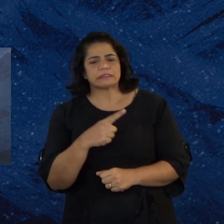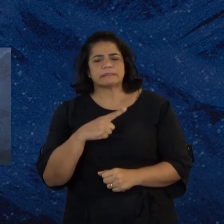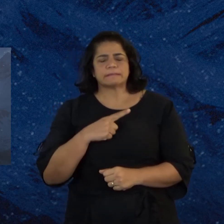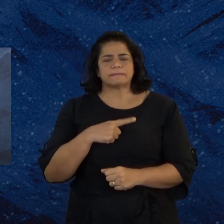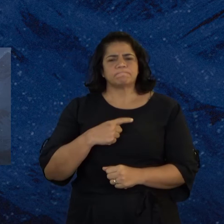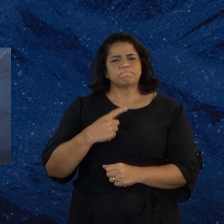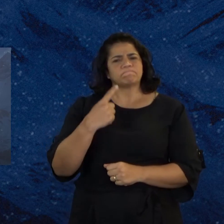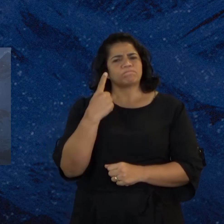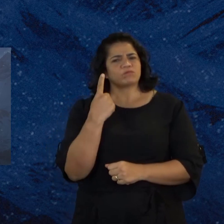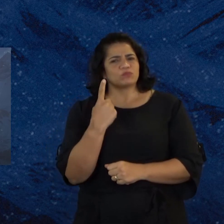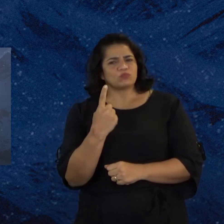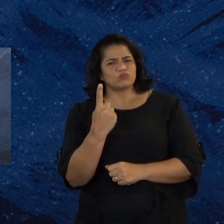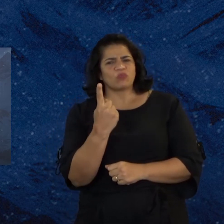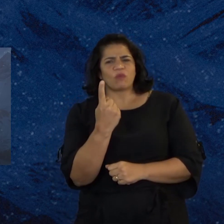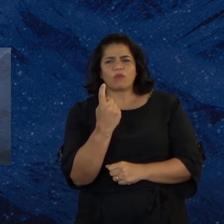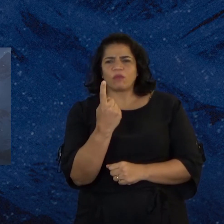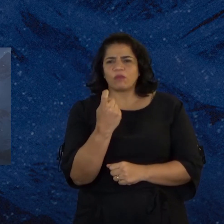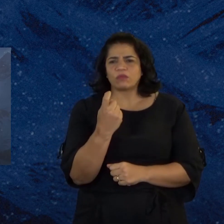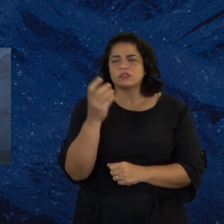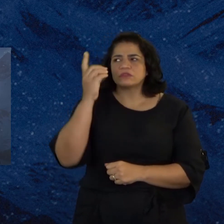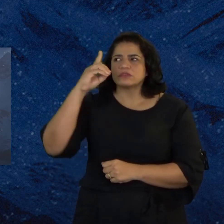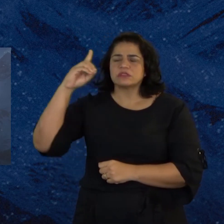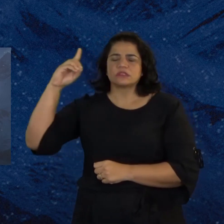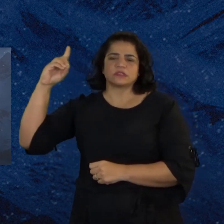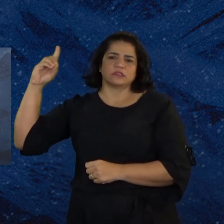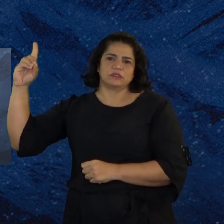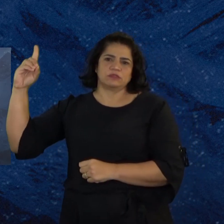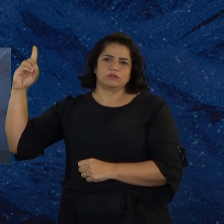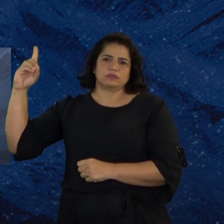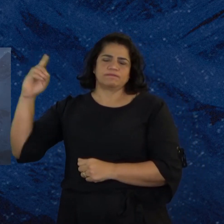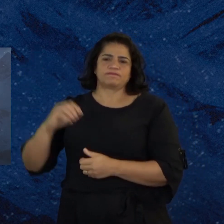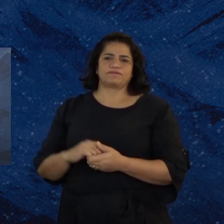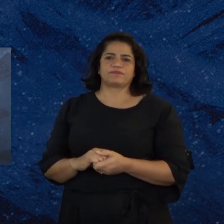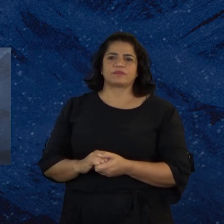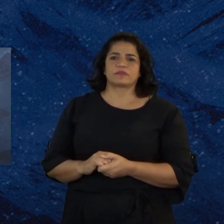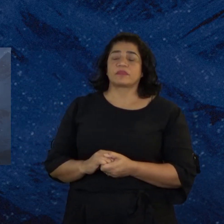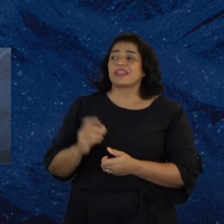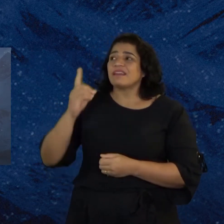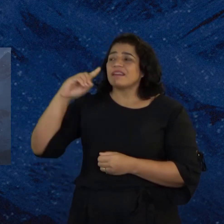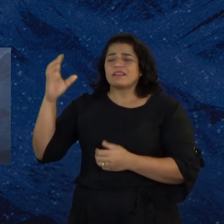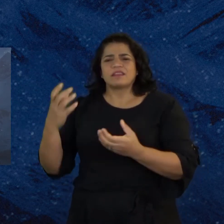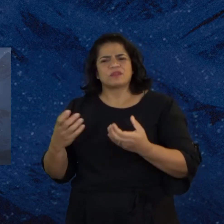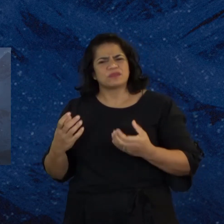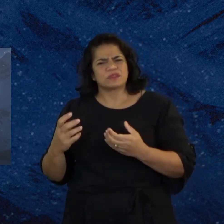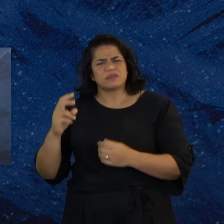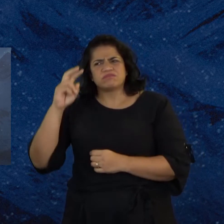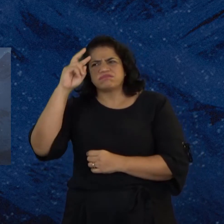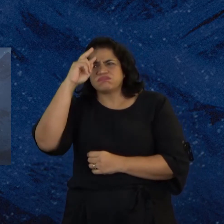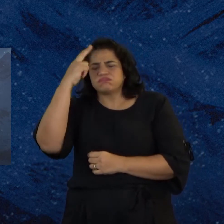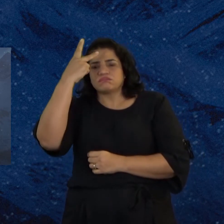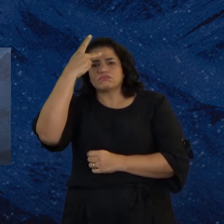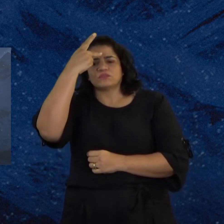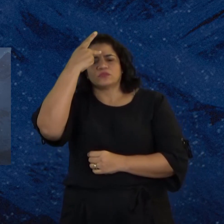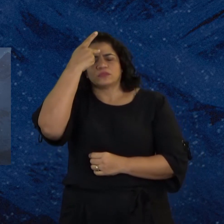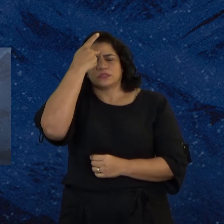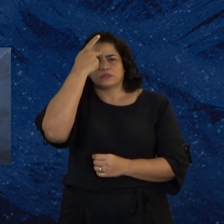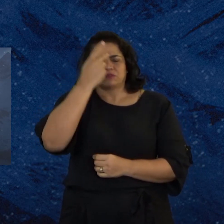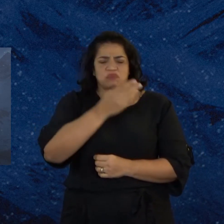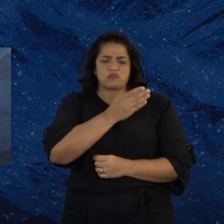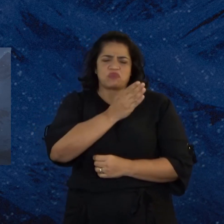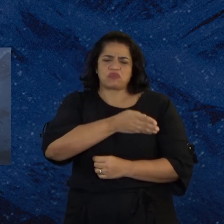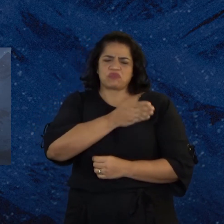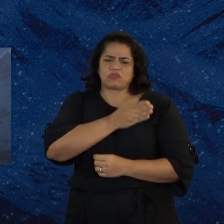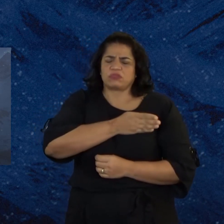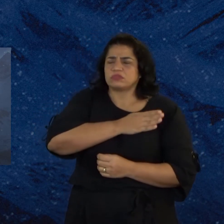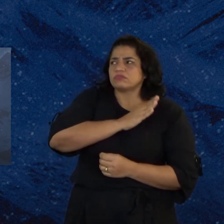E Deus está querendo mudar a nossa cultura. Ele está querendo que nós nos voltemos para Ele. Esses deuses